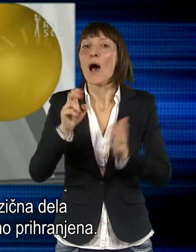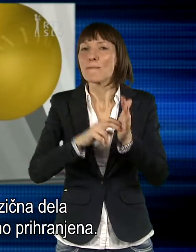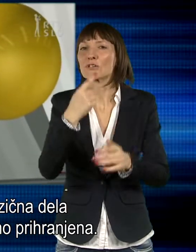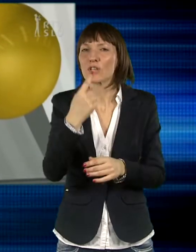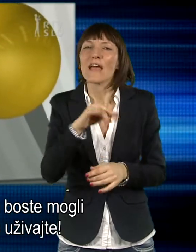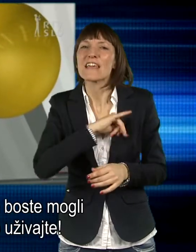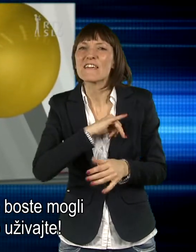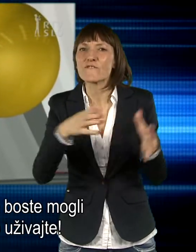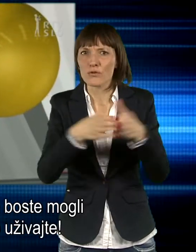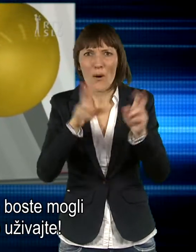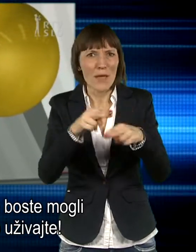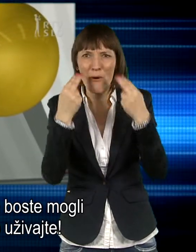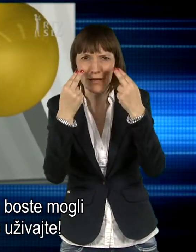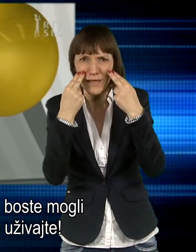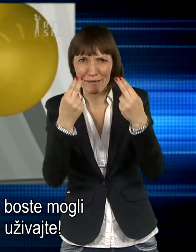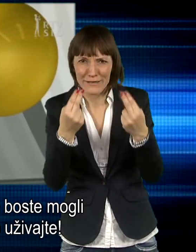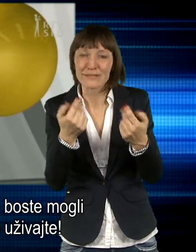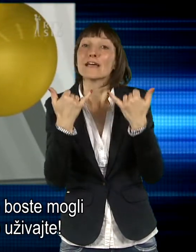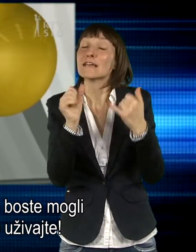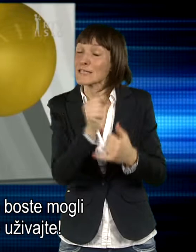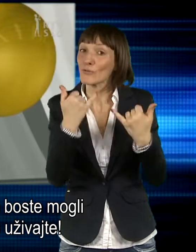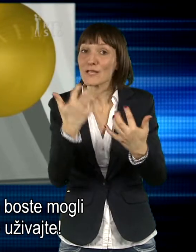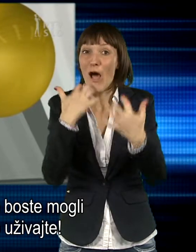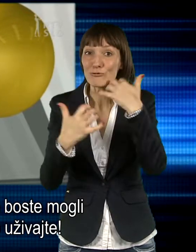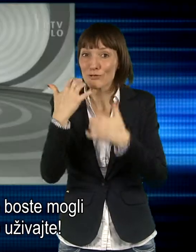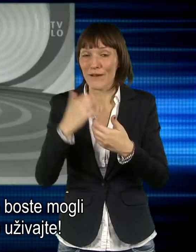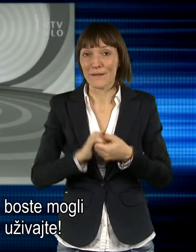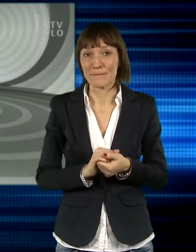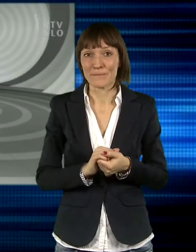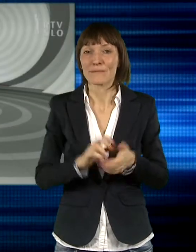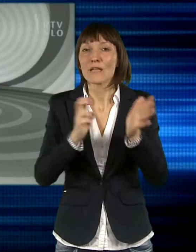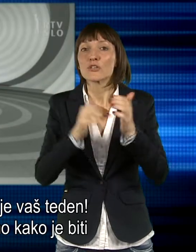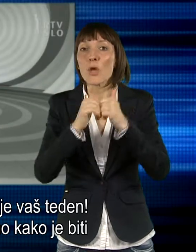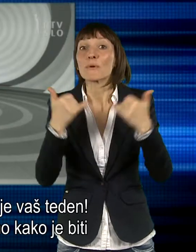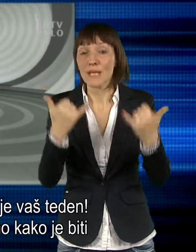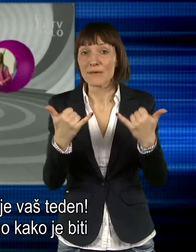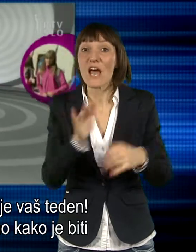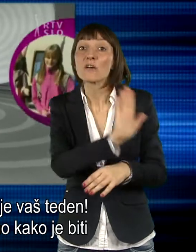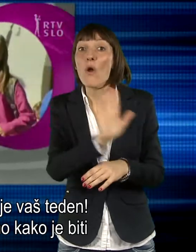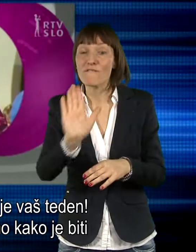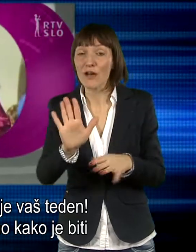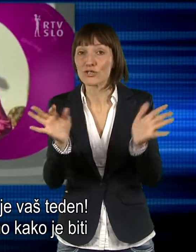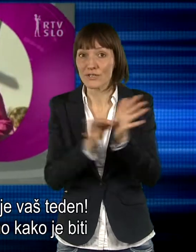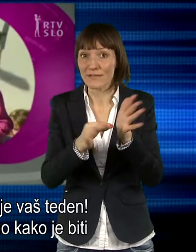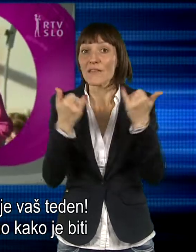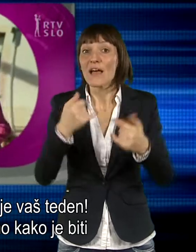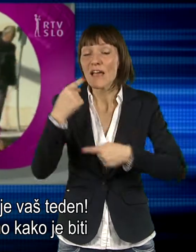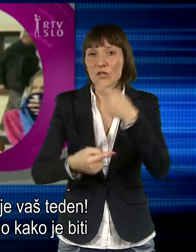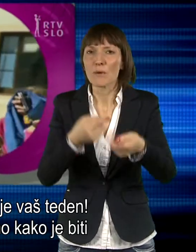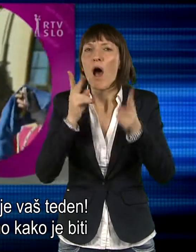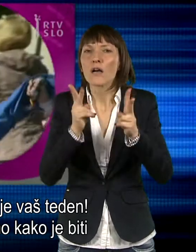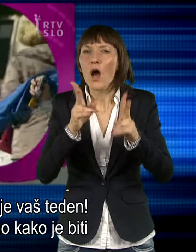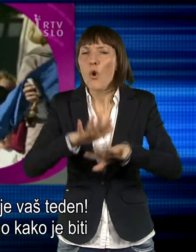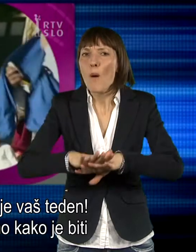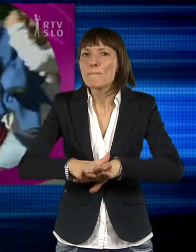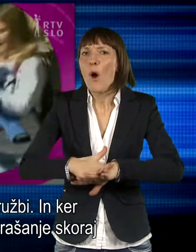prihranjena. Pa še infodroma ne boste več mogli gledati, zato uživajte. Še posebej zdaj, ko je vaš teden, letos poteka na